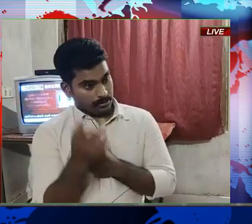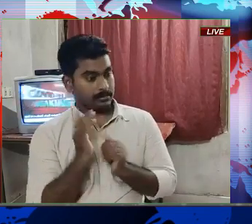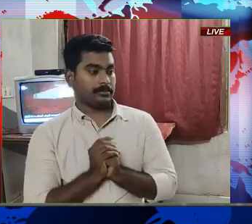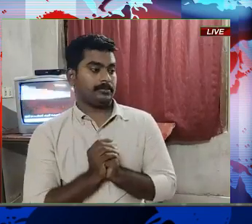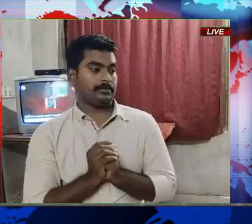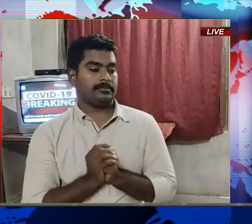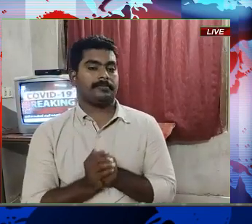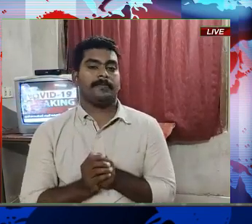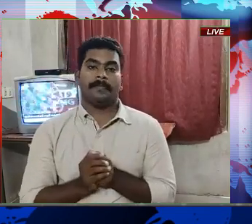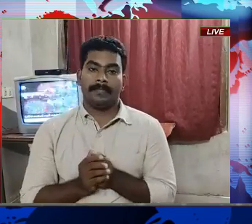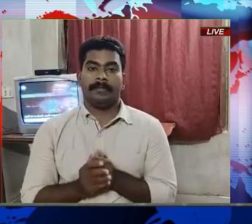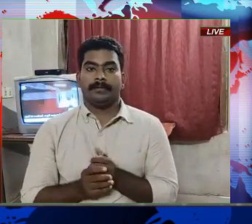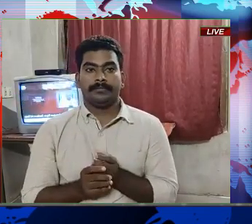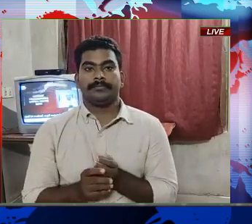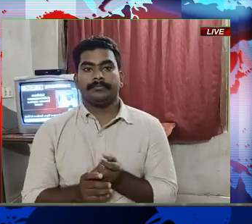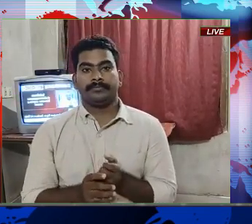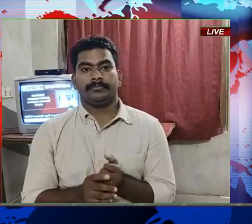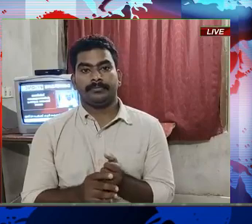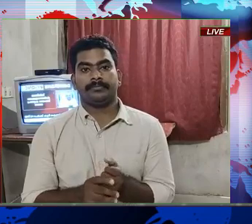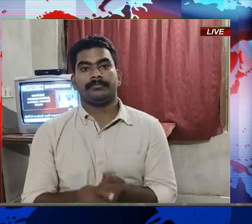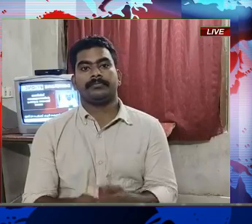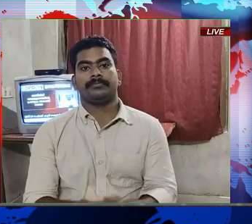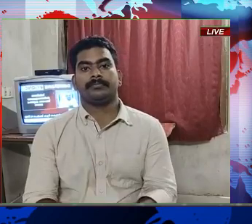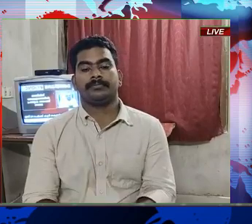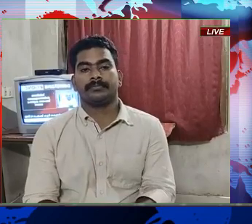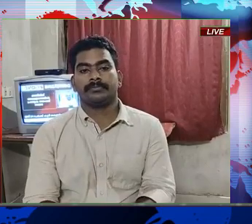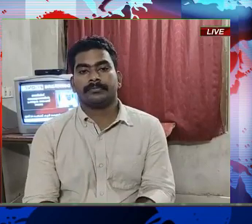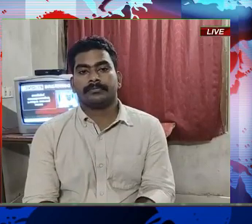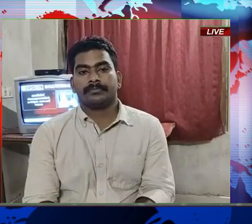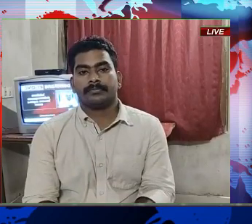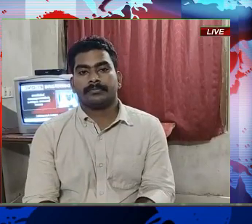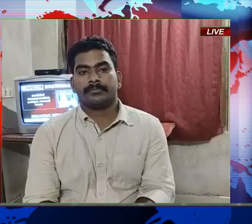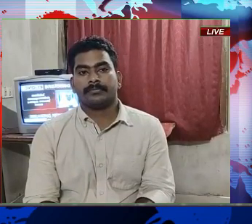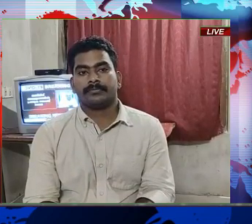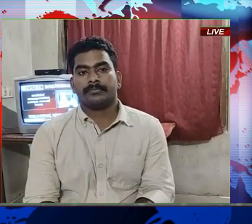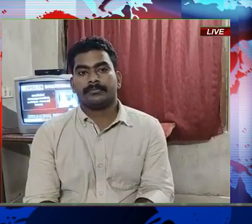ഈ ജീവനക്കാർ നിർബന്ധമായും ഓഫീസിൽ എത്തണമെന്ന് പറയുന്നുണ്ട്. മറ്റ്